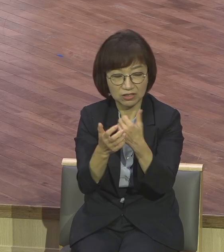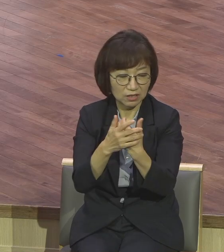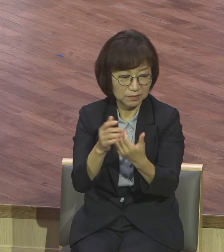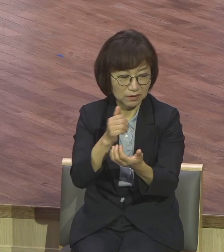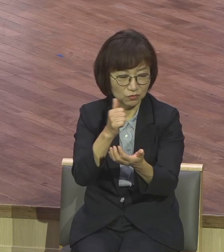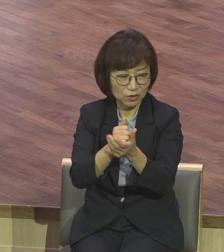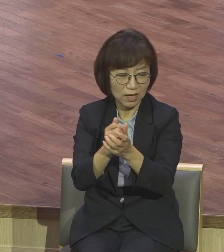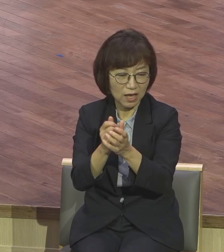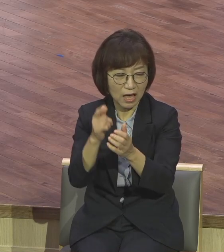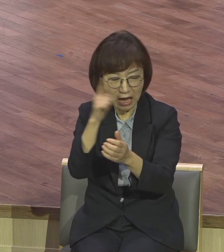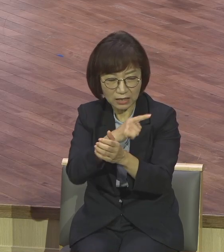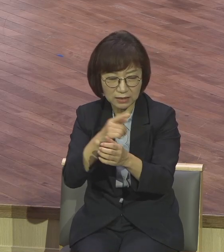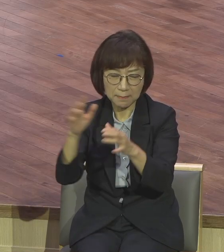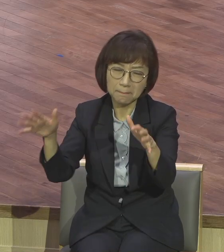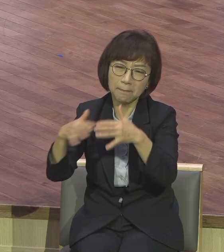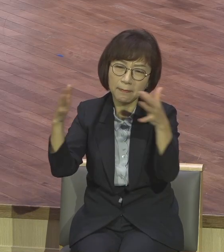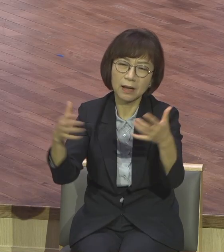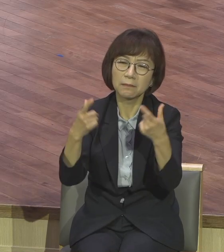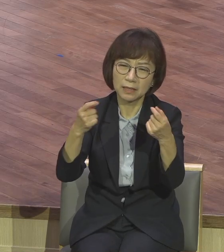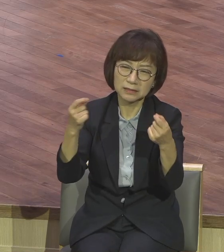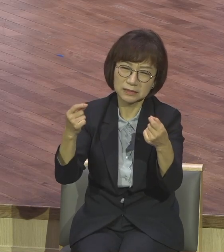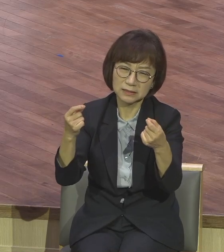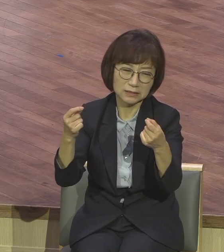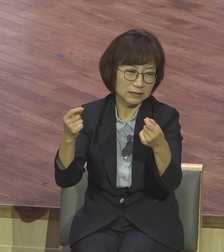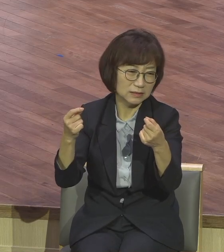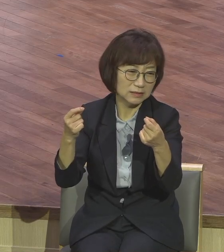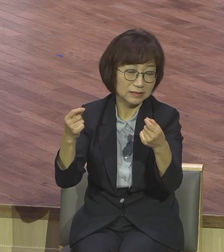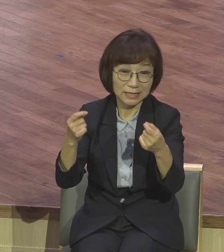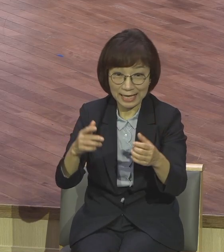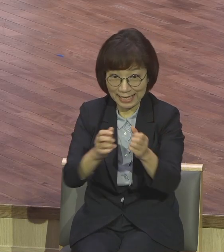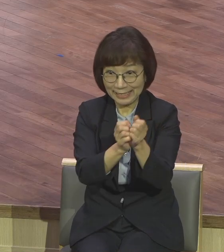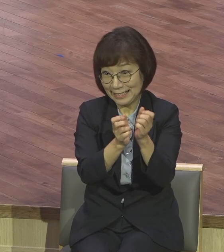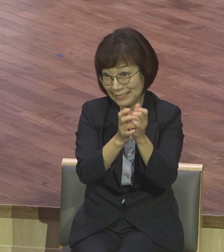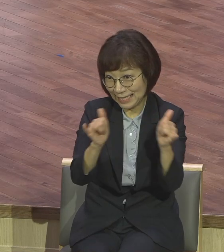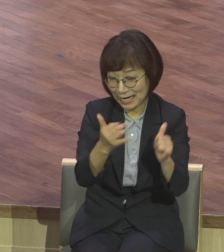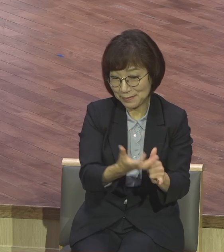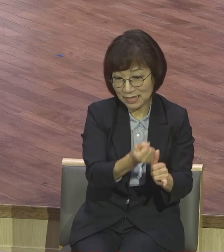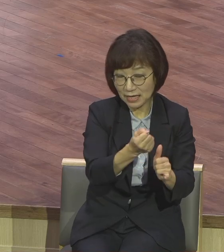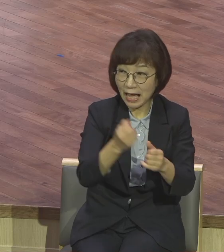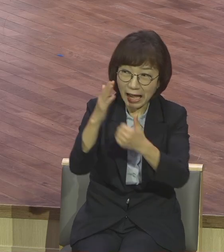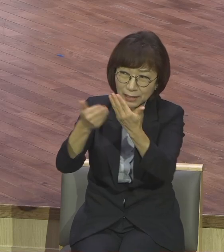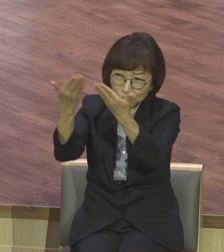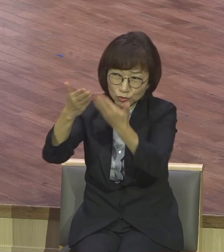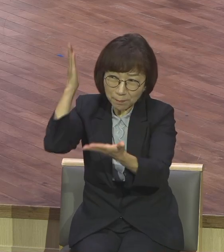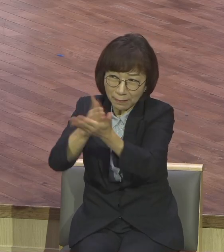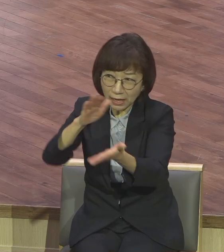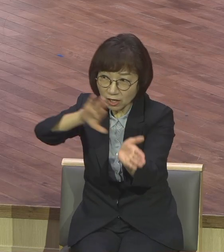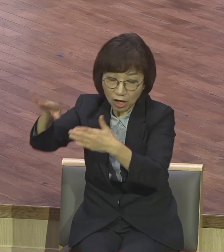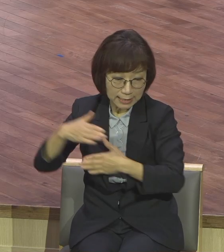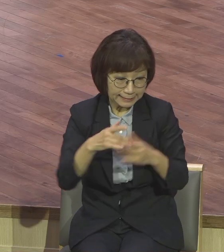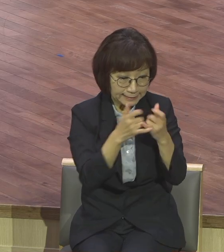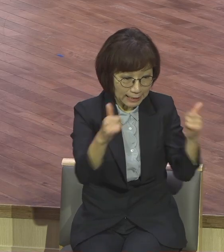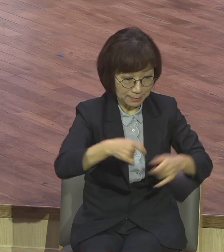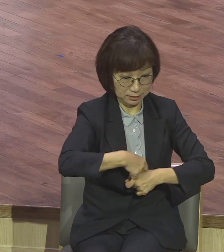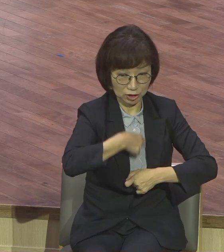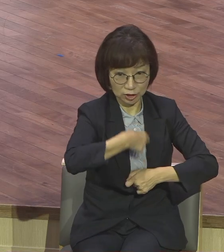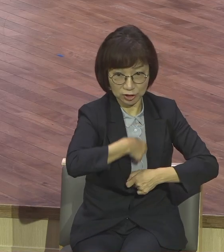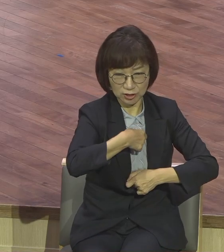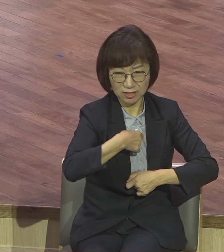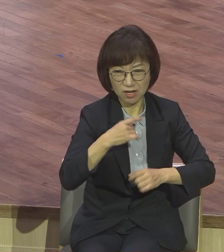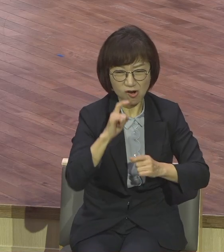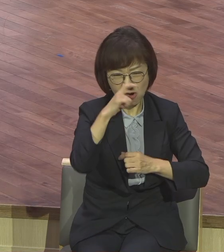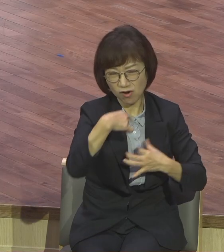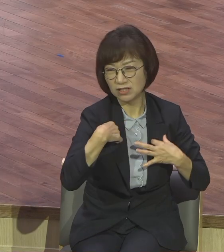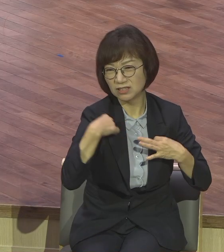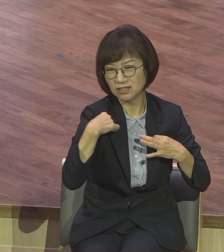몰아가나이다. 우리의 의인은 뭐냐? 인간의 의인은 더러운 옷이요. 옛날 성경에 더 누더기, 더러운